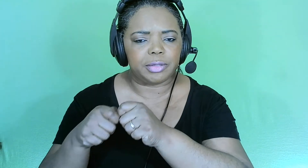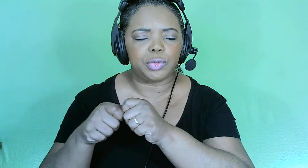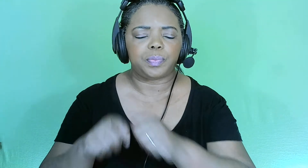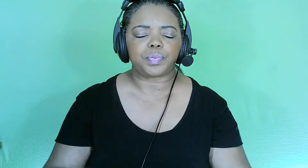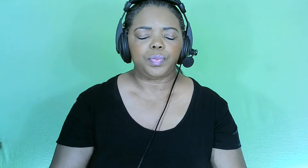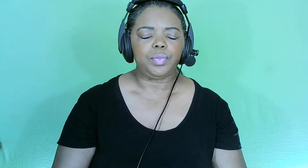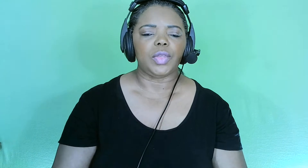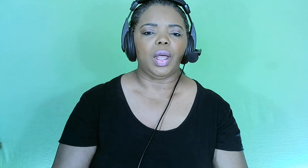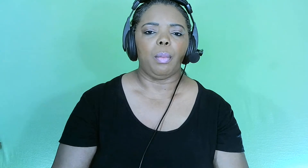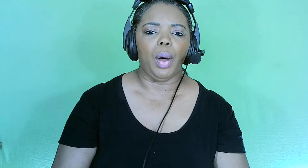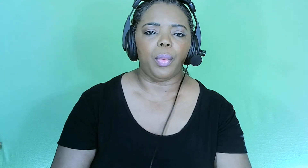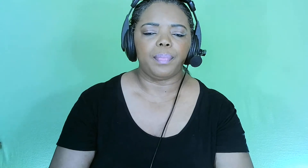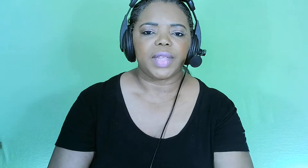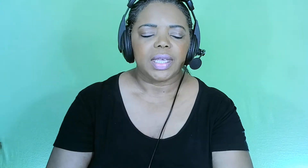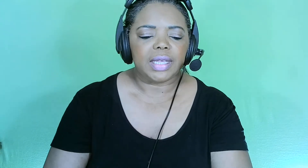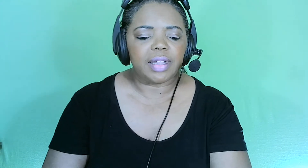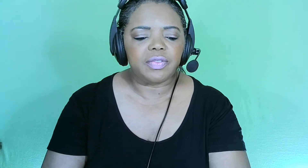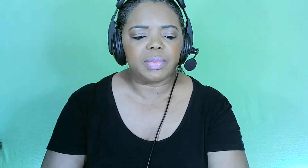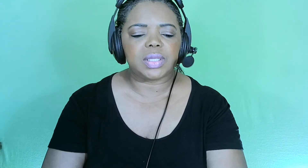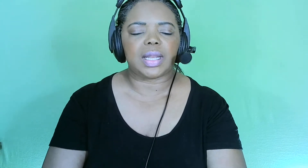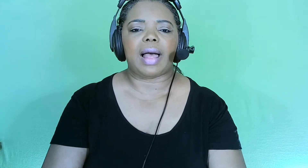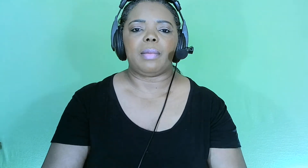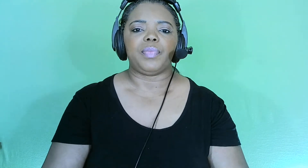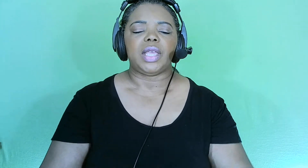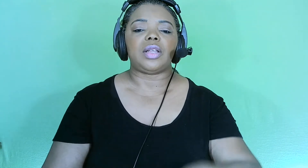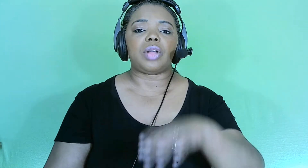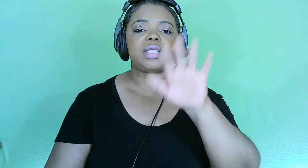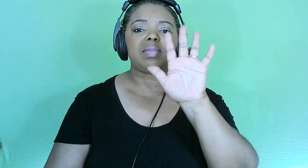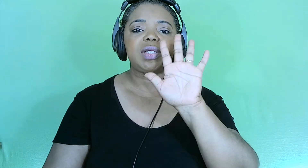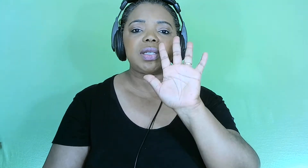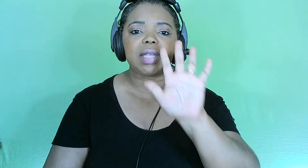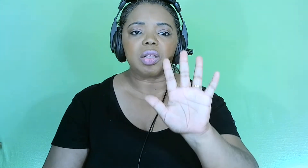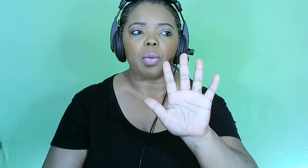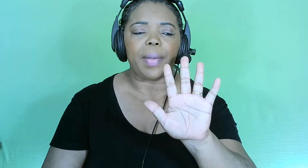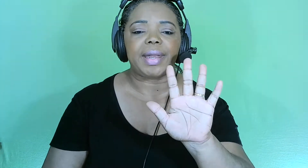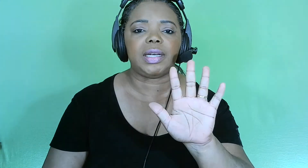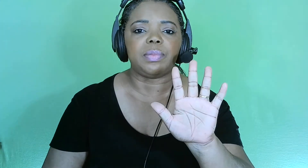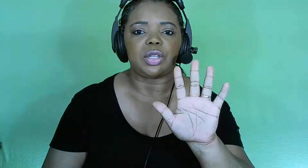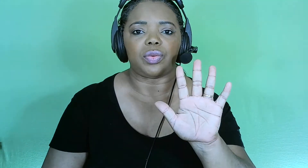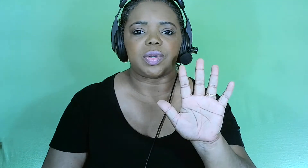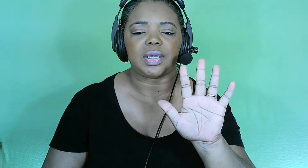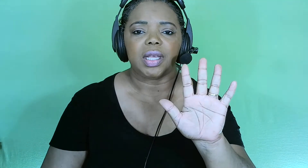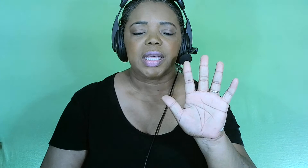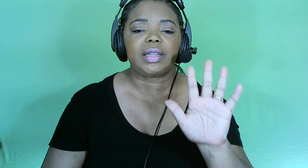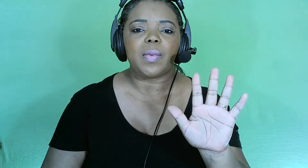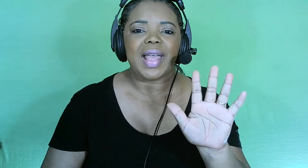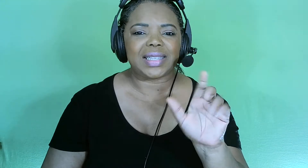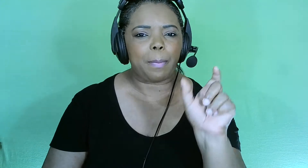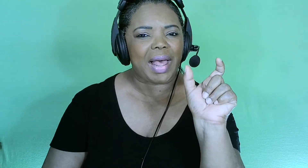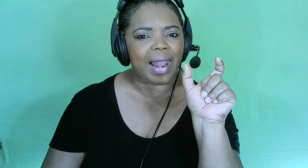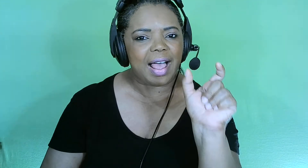certo? Bom, então vamos lá. Então nós temos 5 parâmetros. Então essa